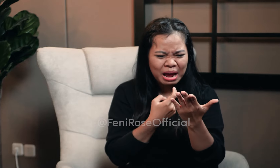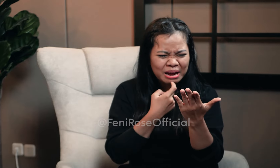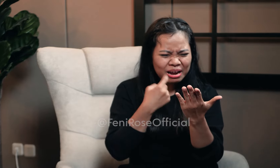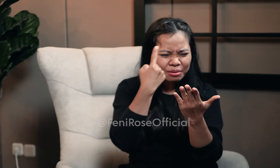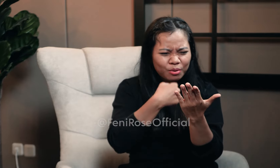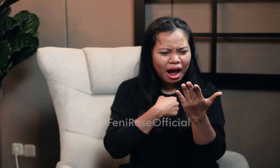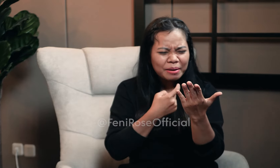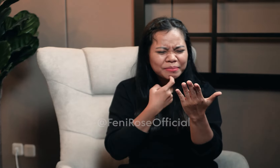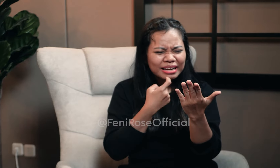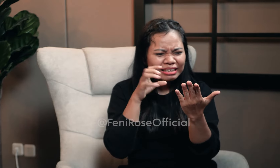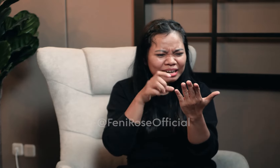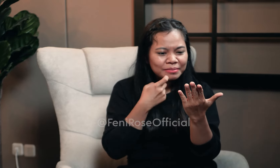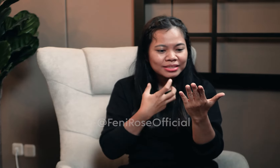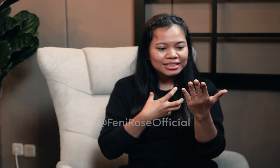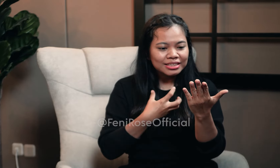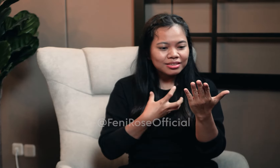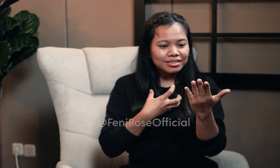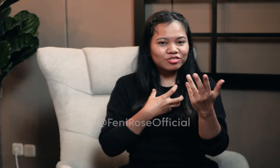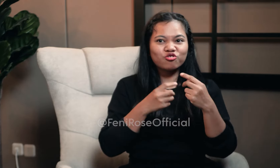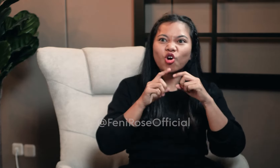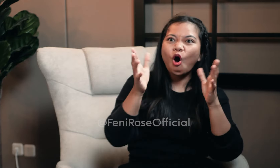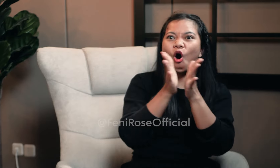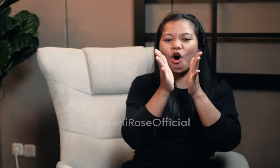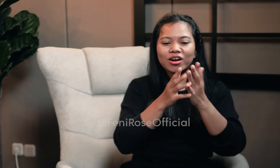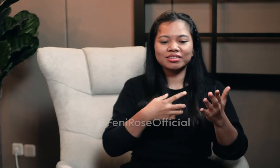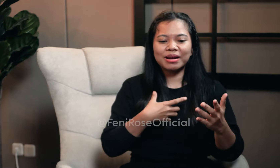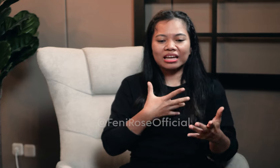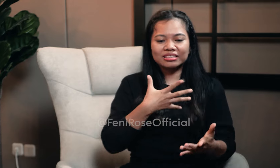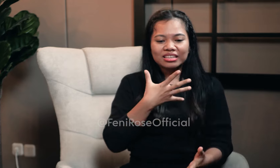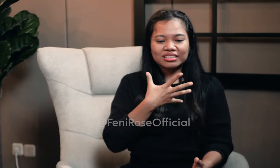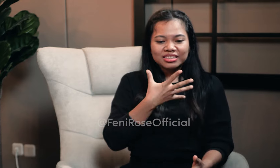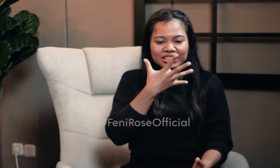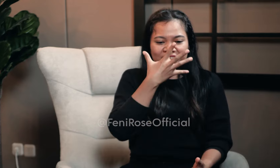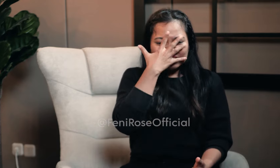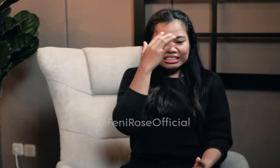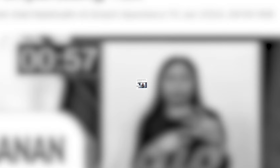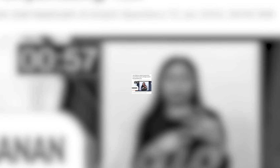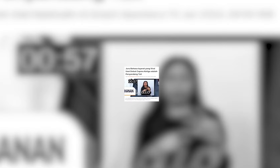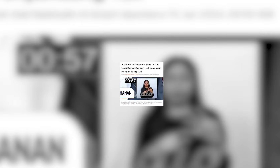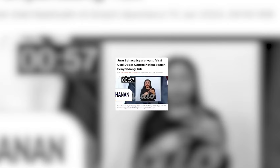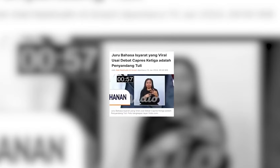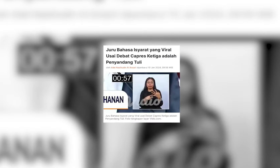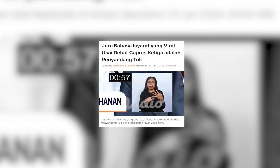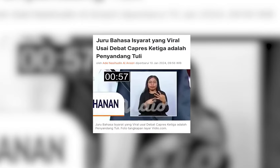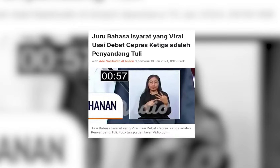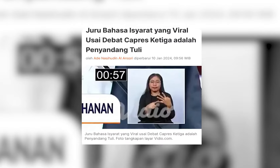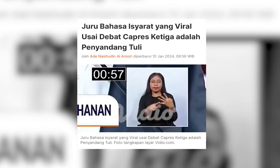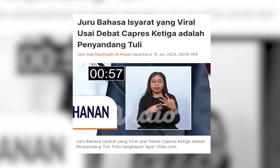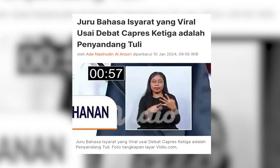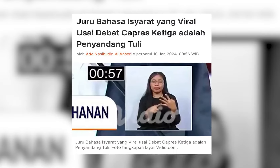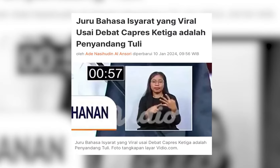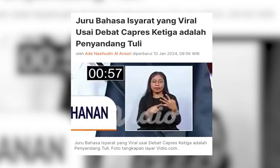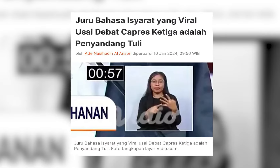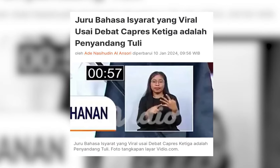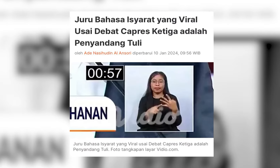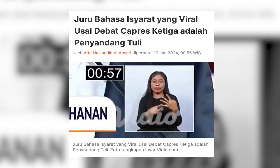wah ngapain muka saya itu kok saya bingung kok saya kok bisa viral Saya malu saya sendiri malu ngelihat muka saya teman-teman